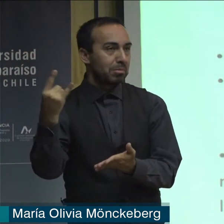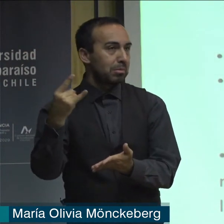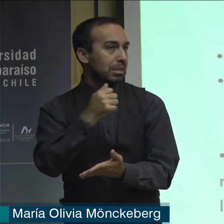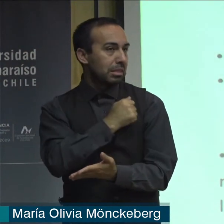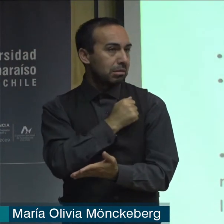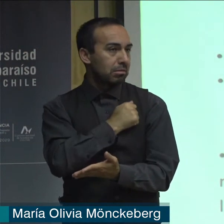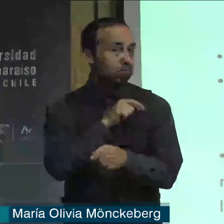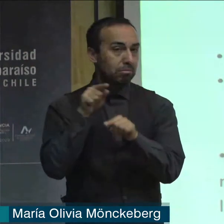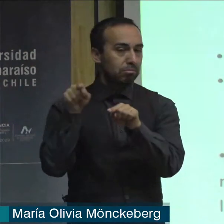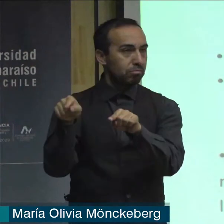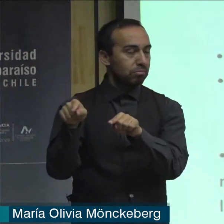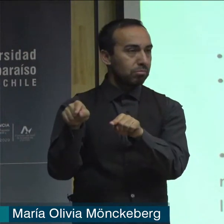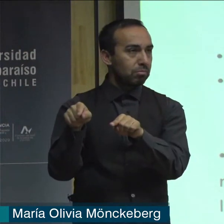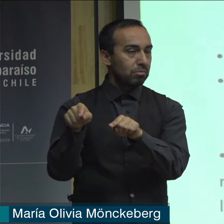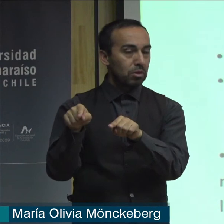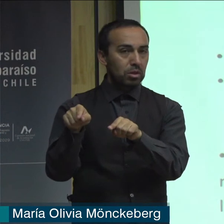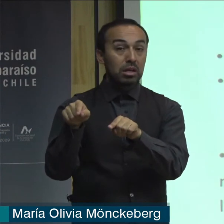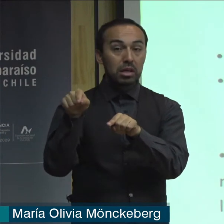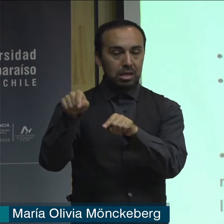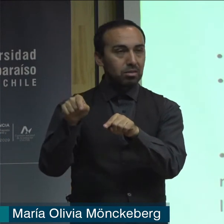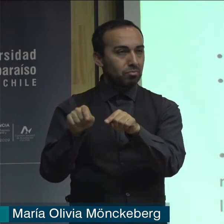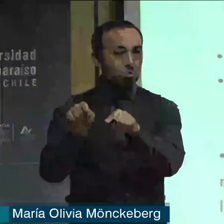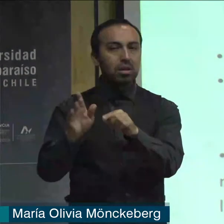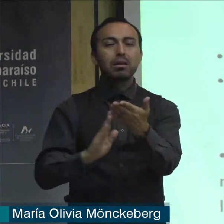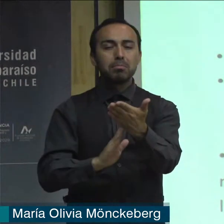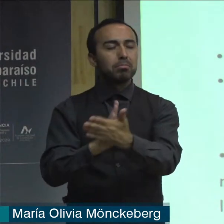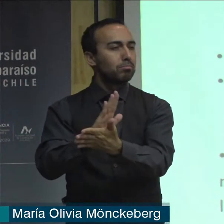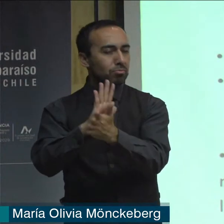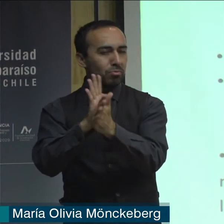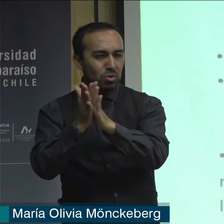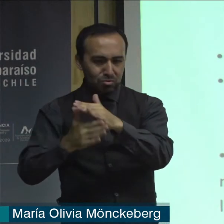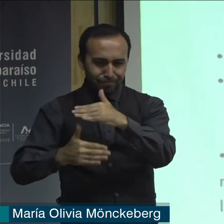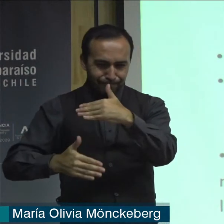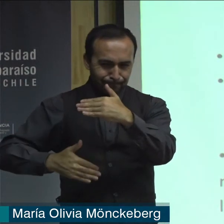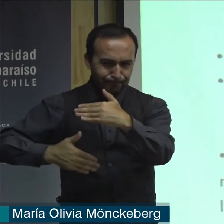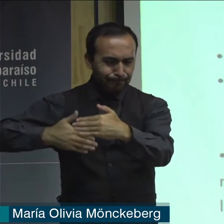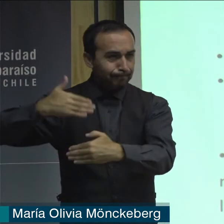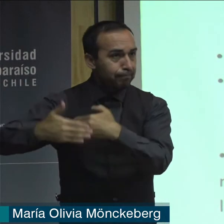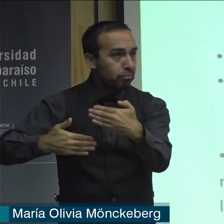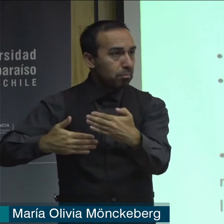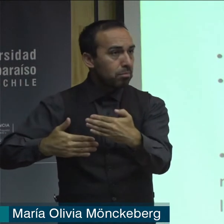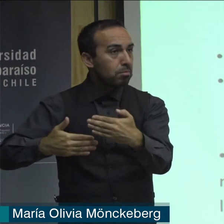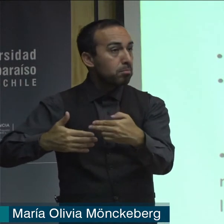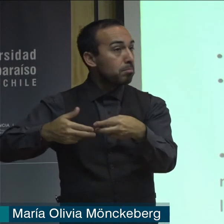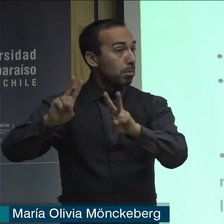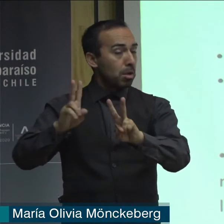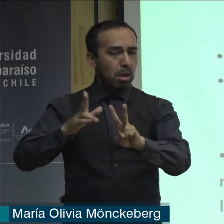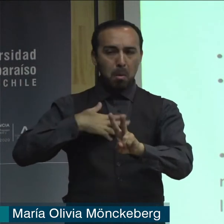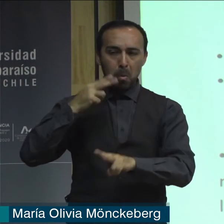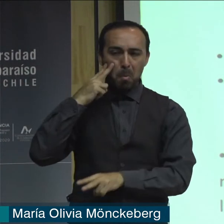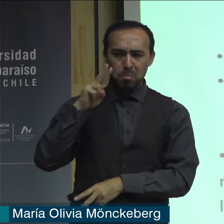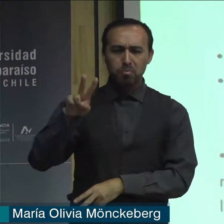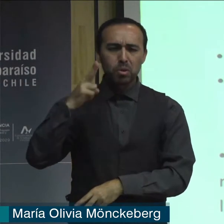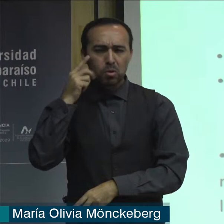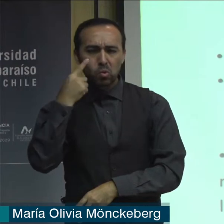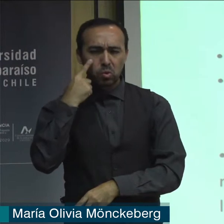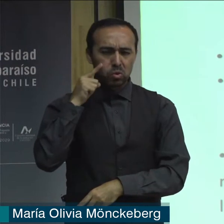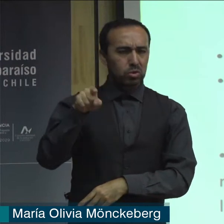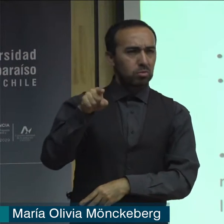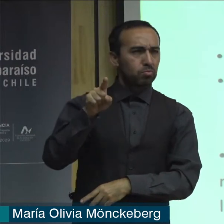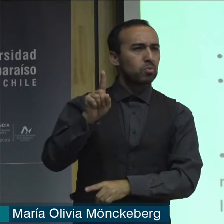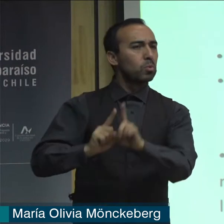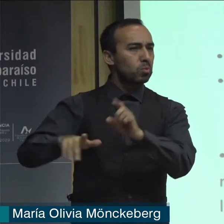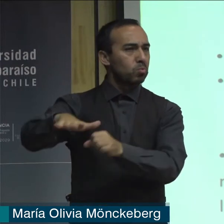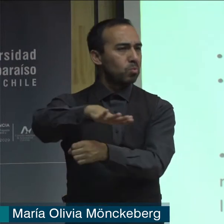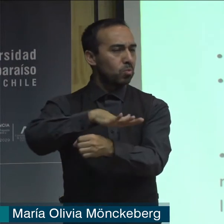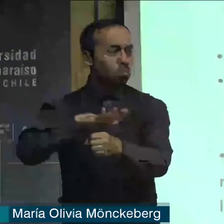lugar donde estudié el alma maternidad me permitió conocer algunas realidades creo yo lo hicieron